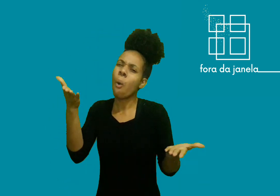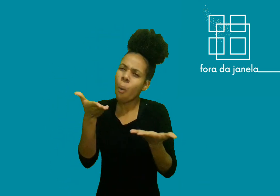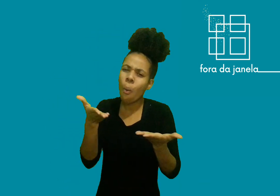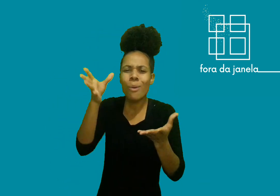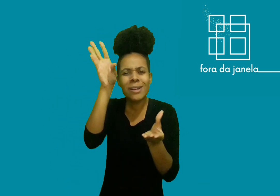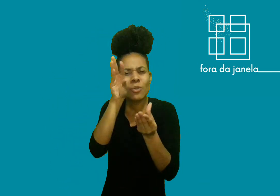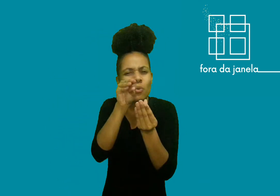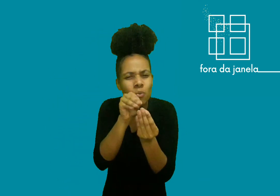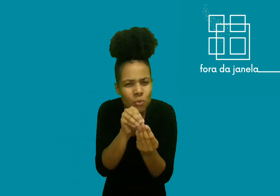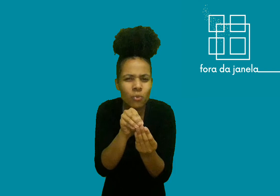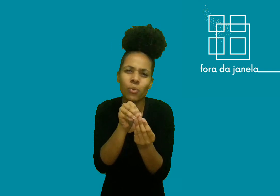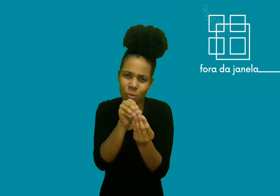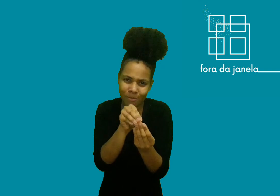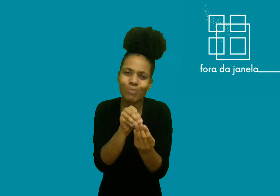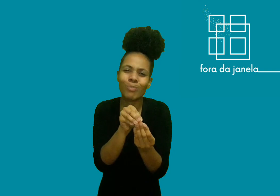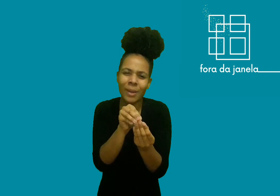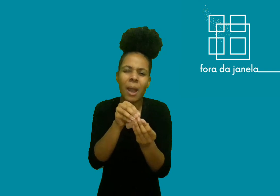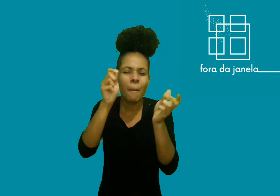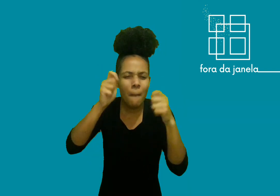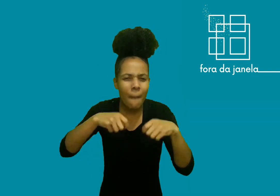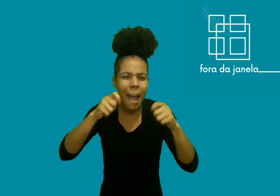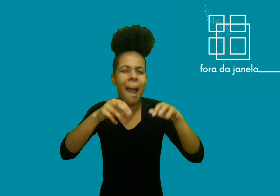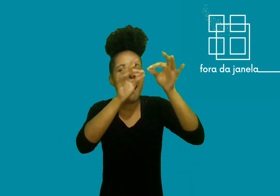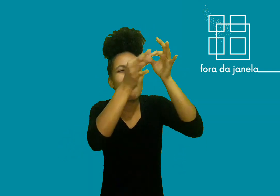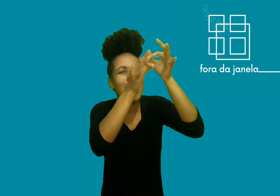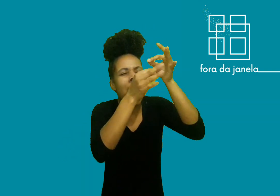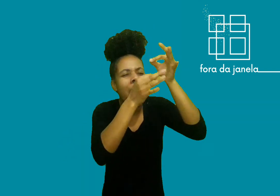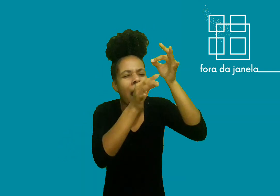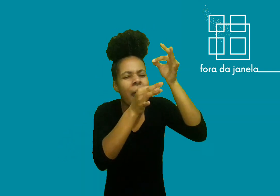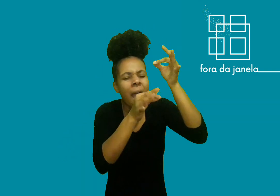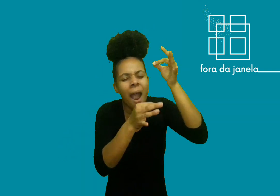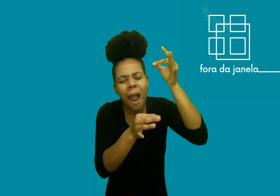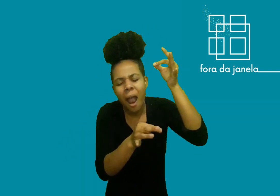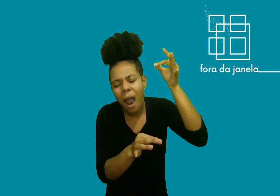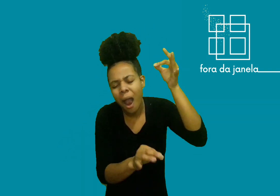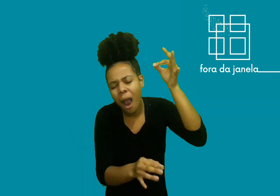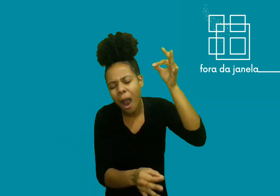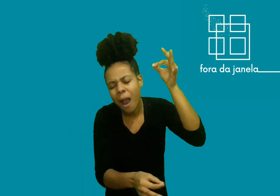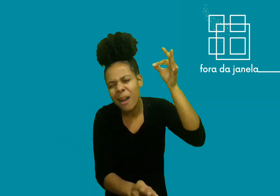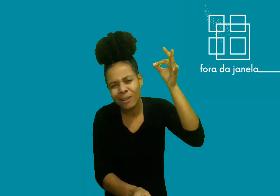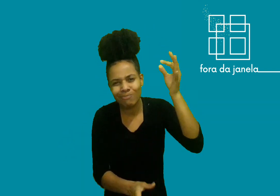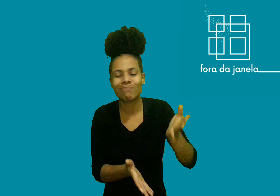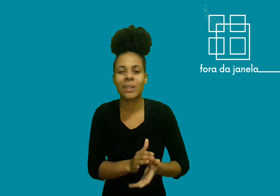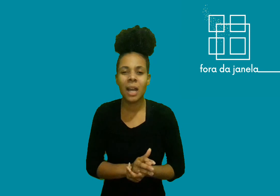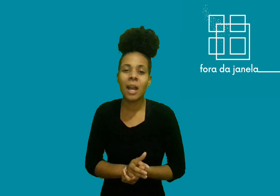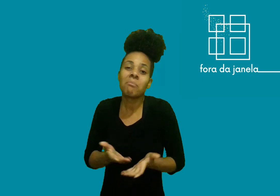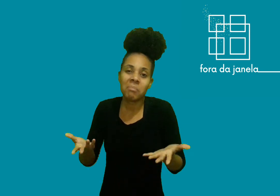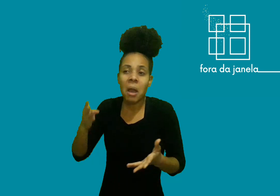resumo, um compilado de tudo isso. Dava para a gente poder destrinchar muito mais sobre todos esses assuntos, principalmente em